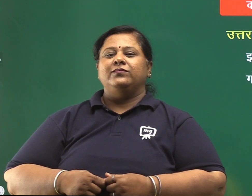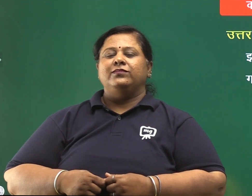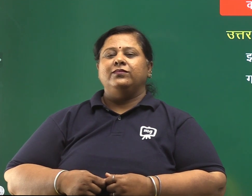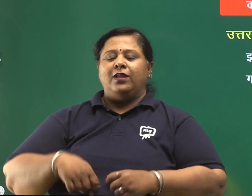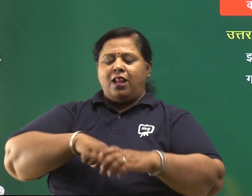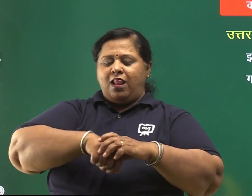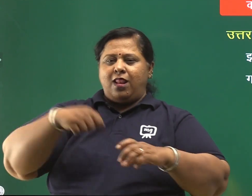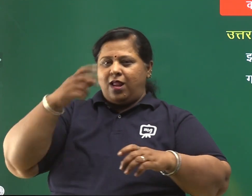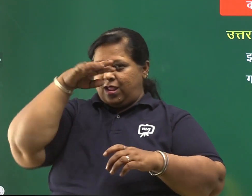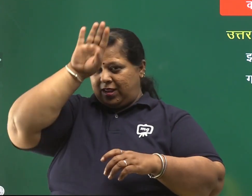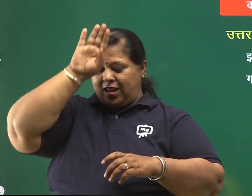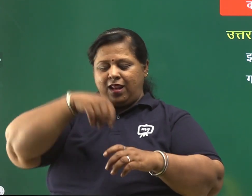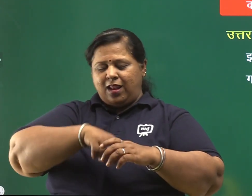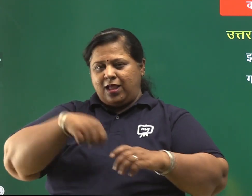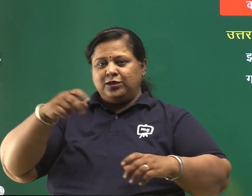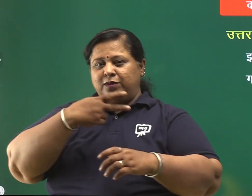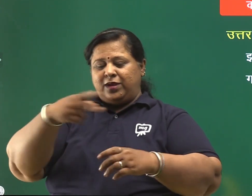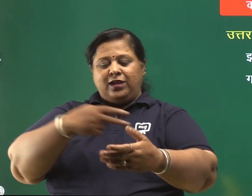लक्ष्मीबाई का